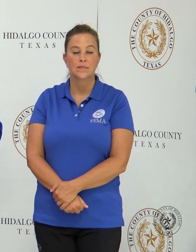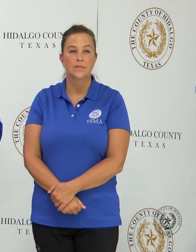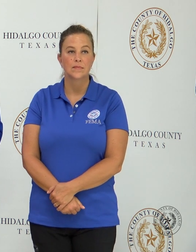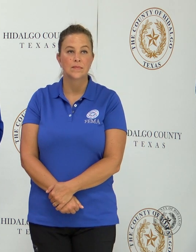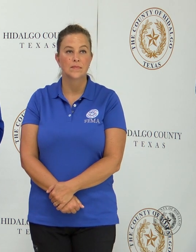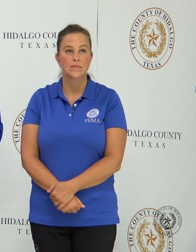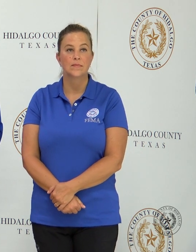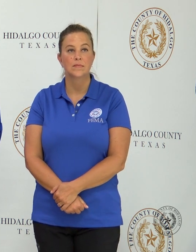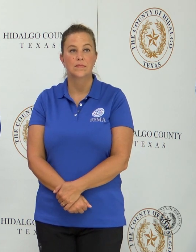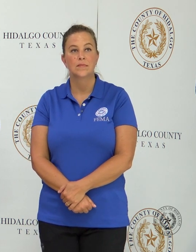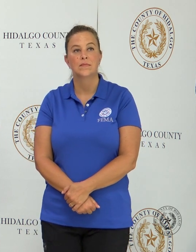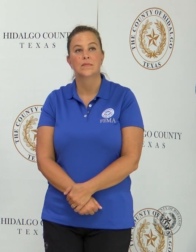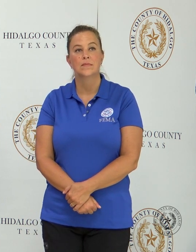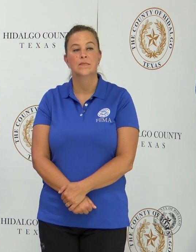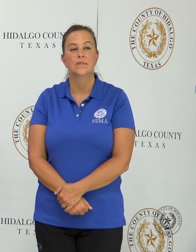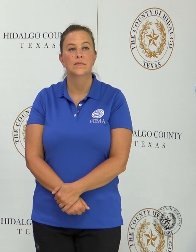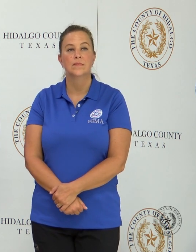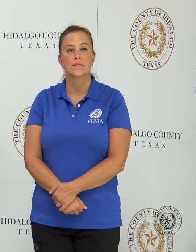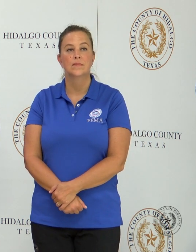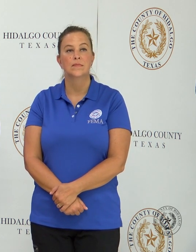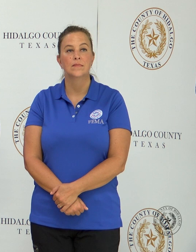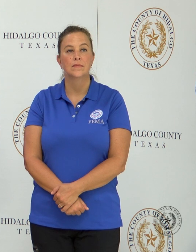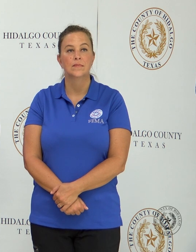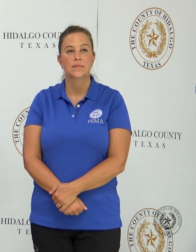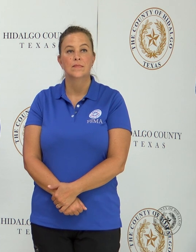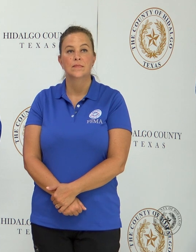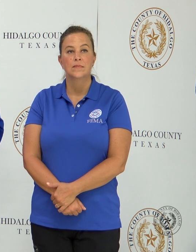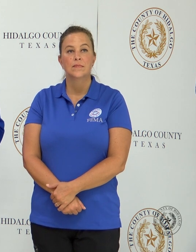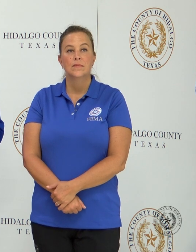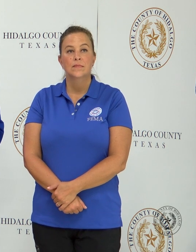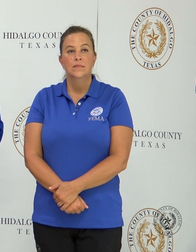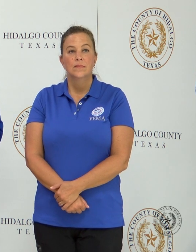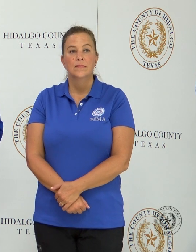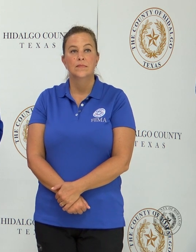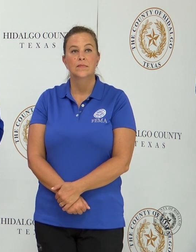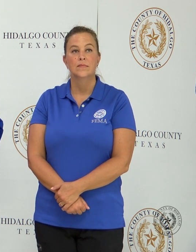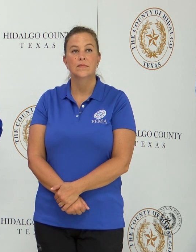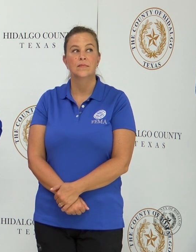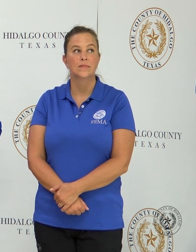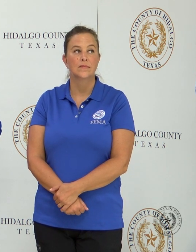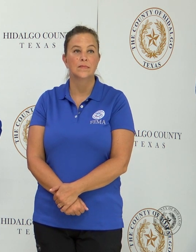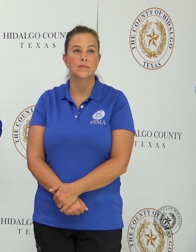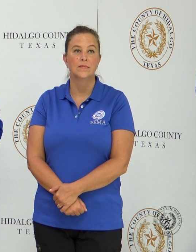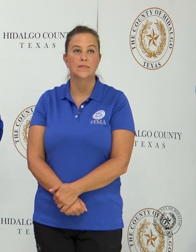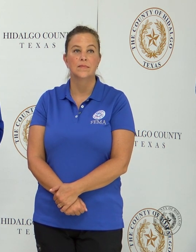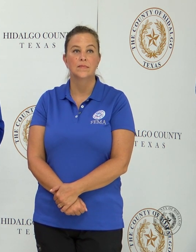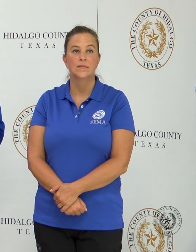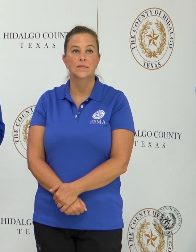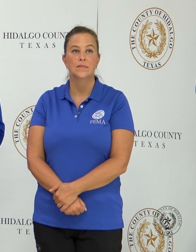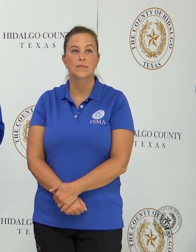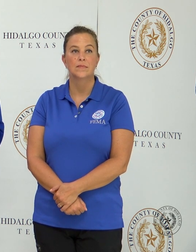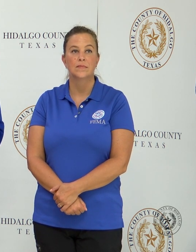-800-659-2955. Y recomendamos a todos, tenemos un centro ubicado